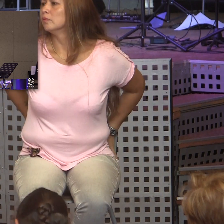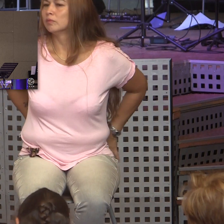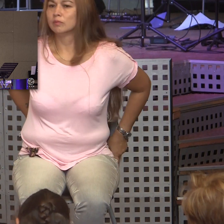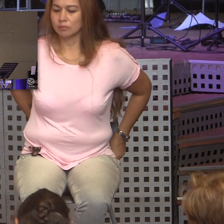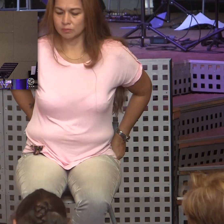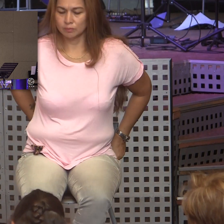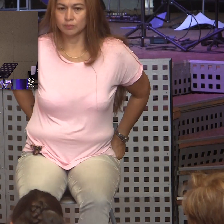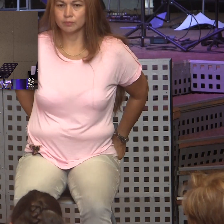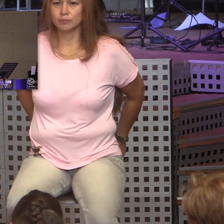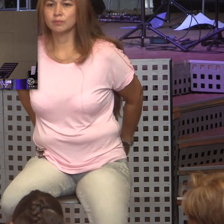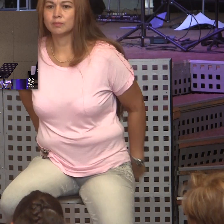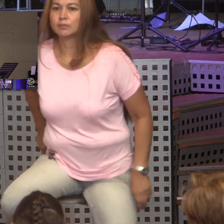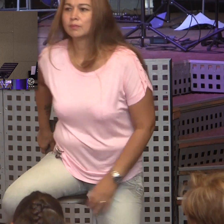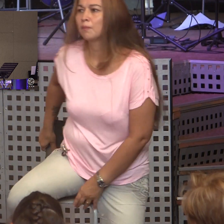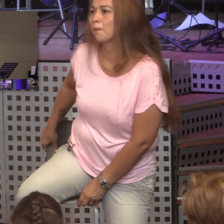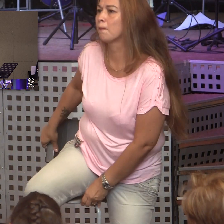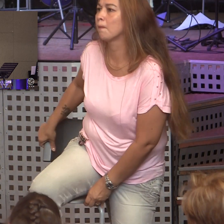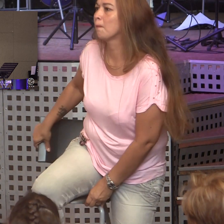Bien.